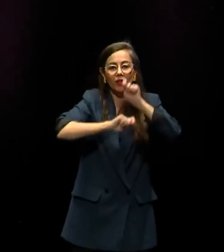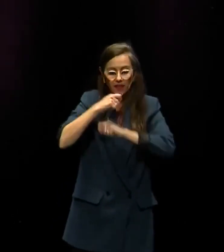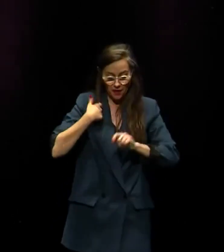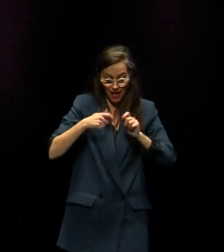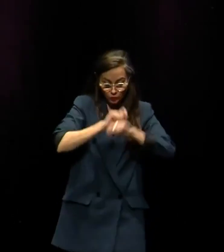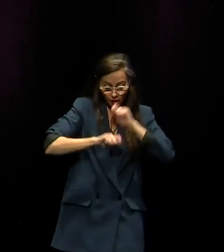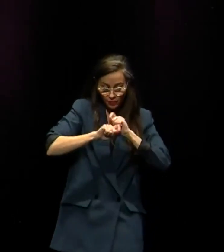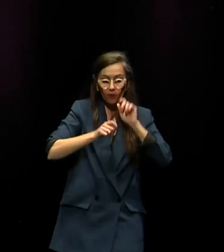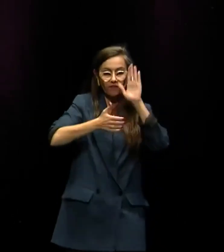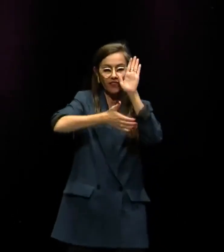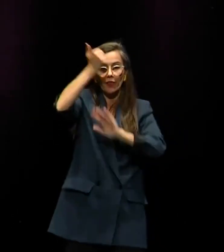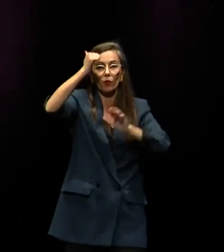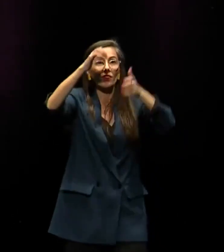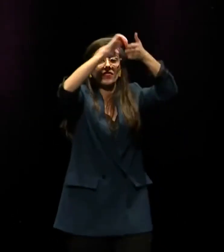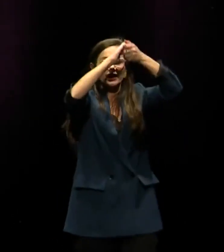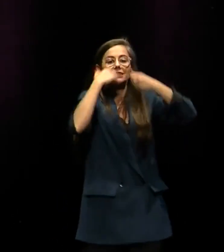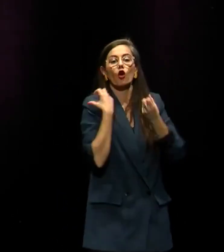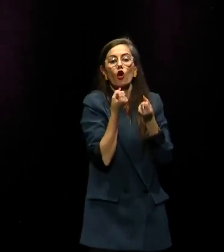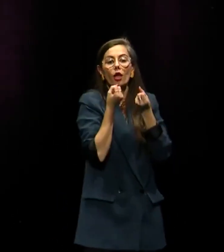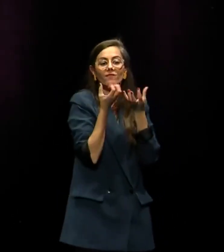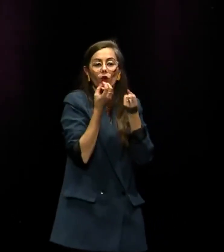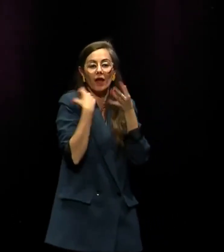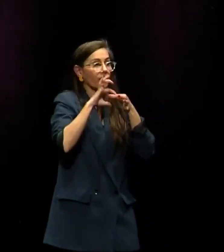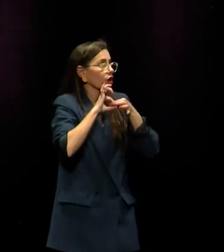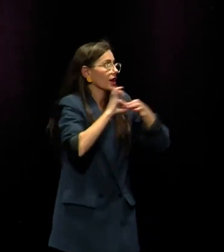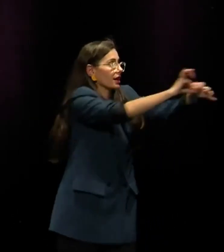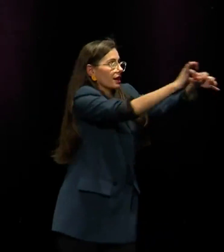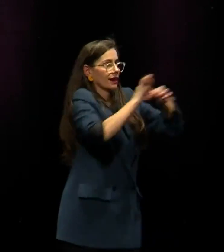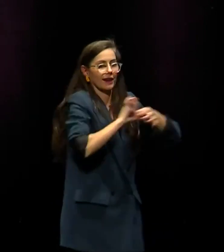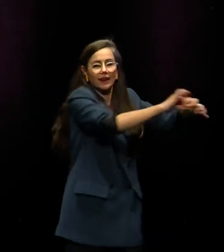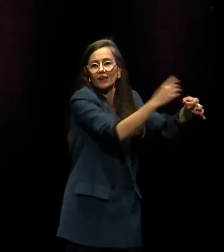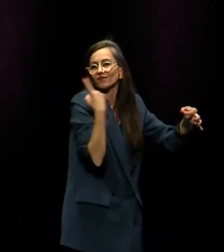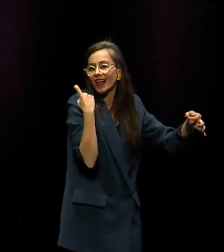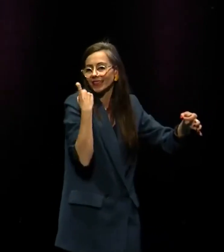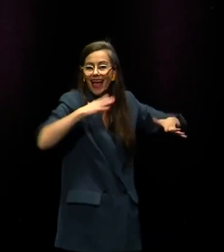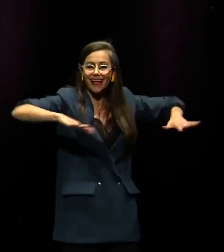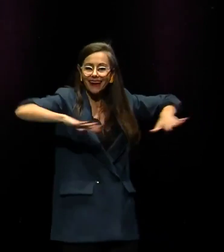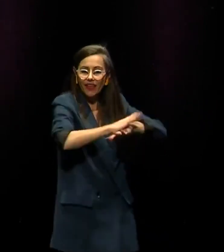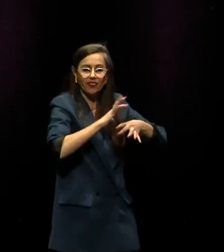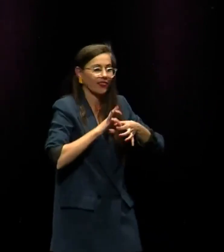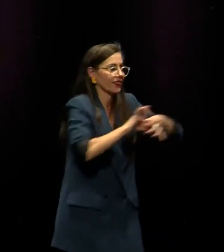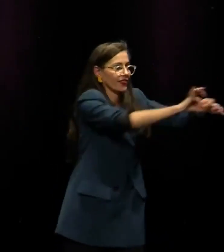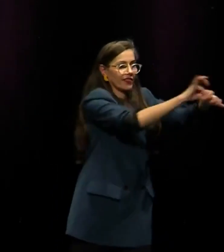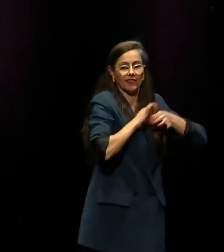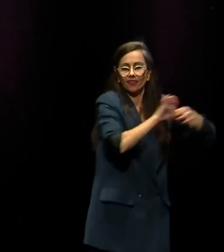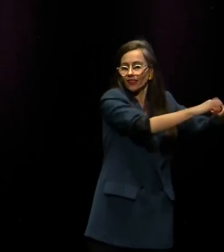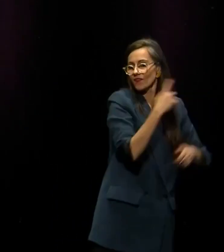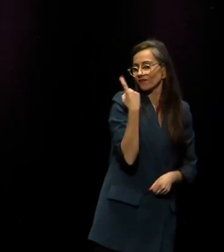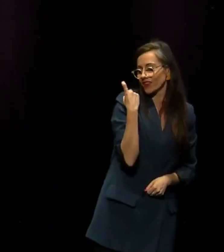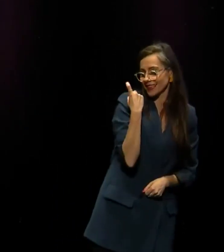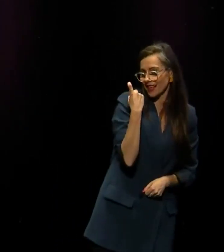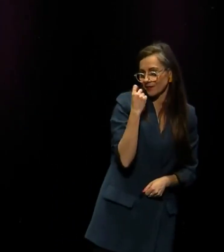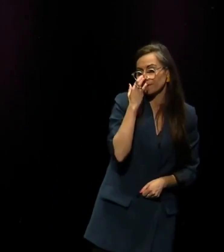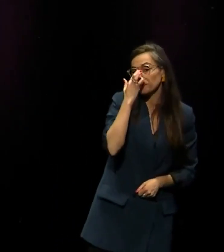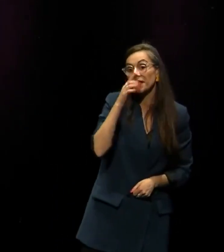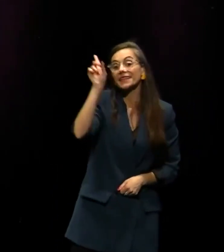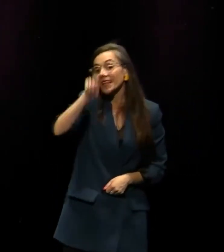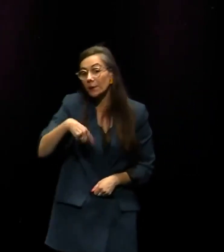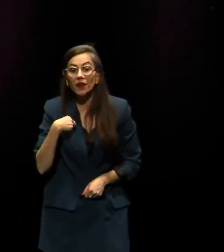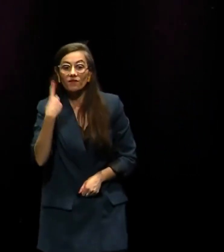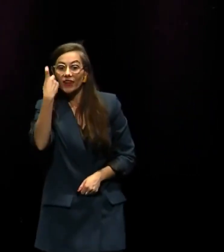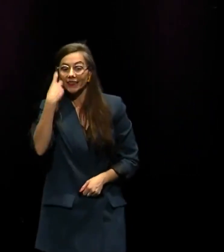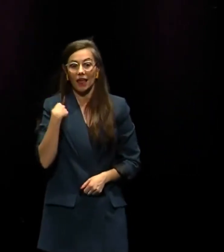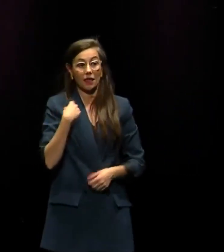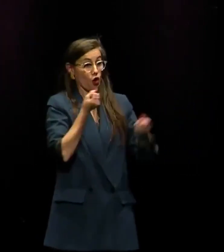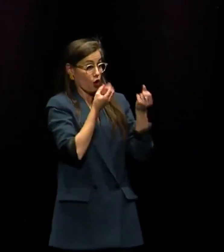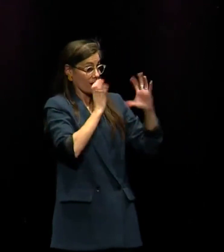No desde el punto de vista de unión, sino de comunicación, coordinación, red de trabajo entre